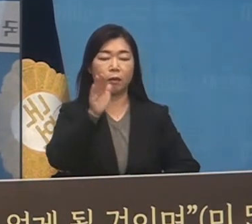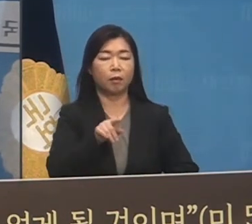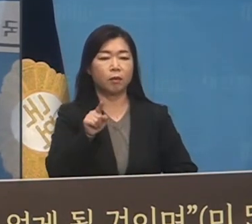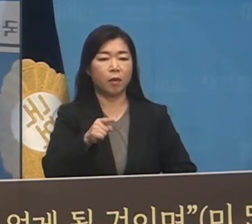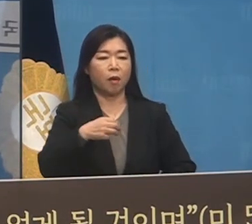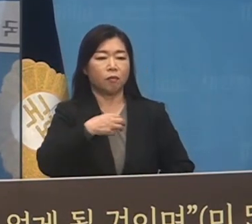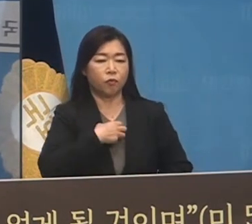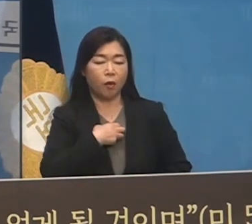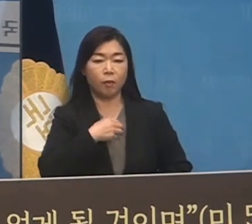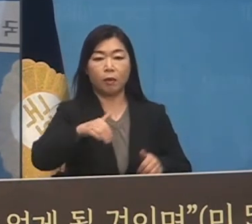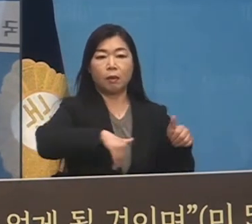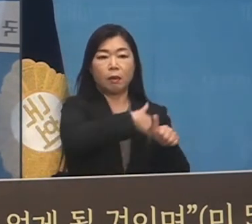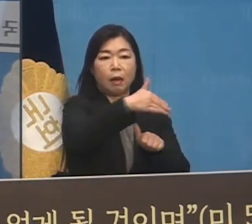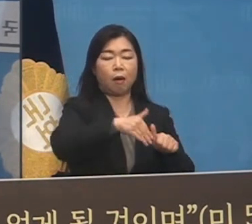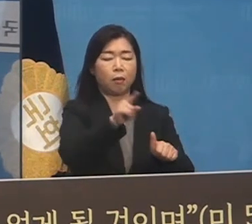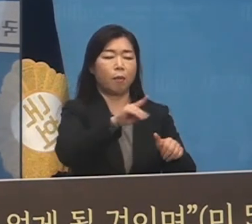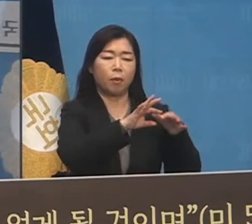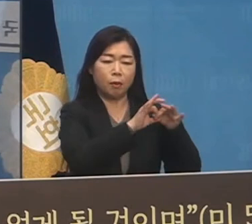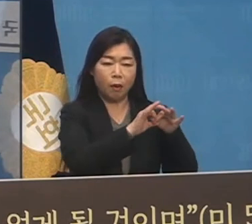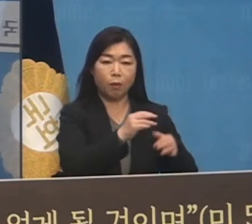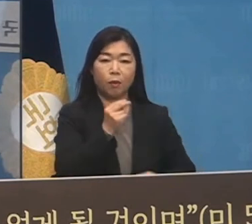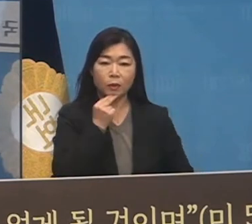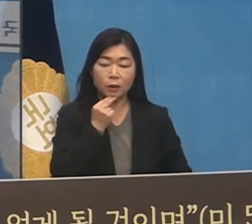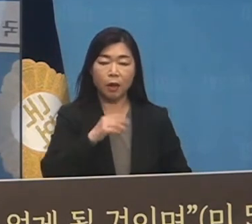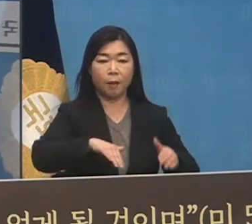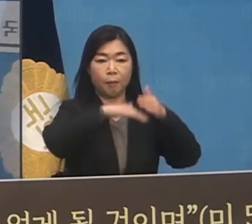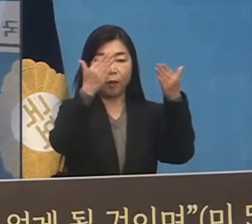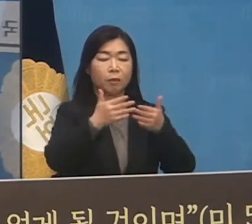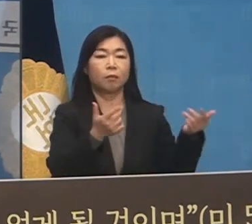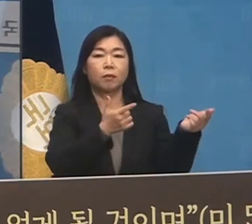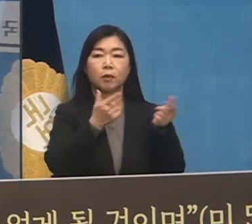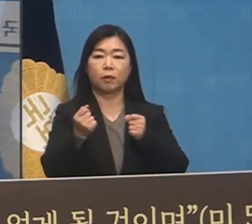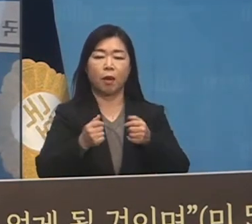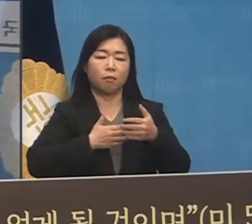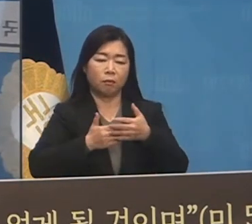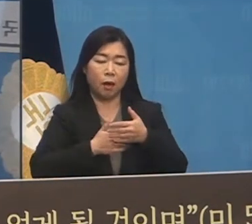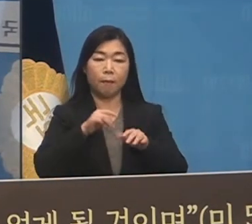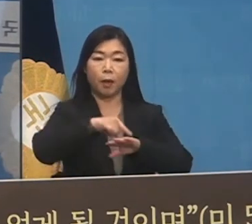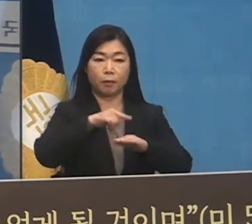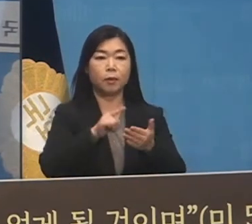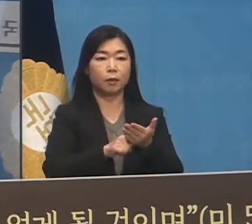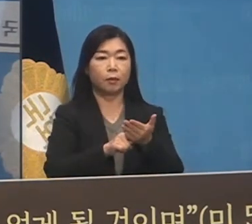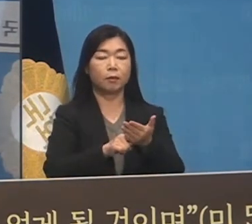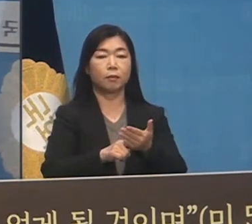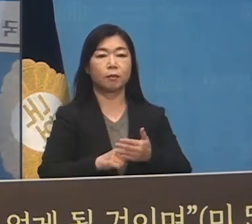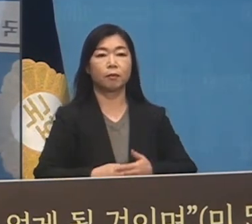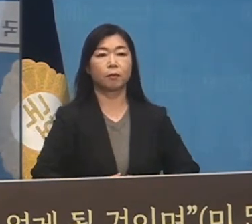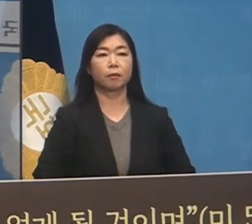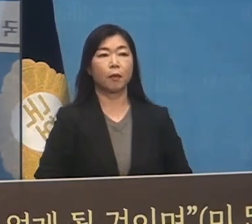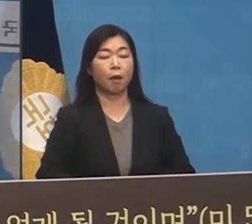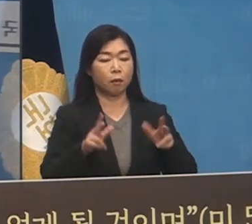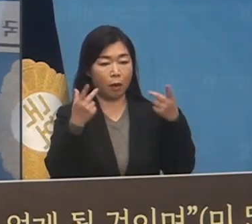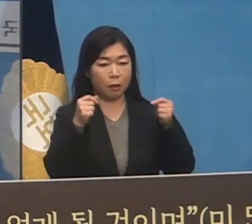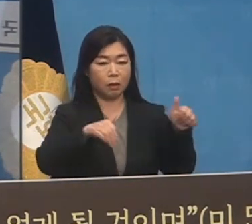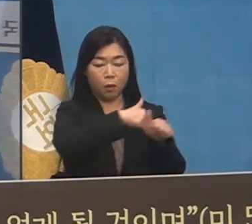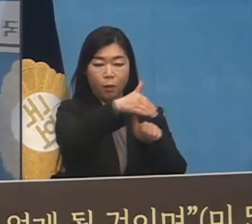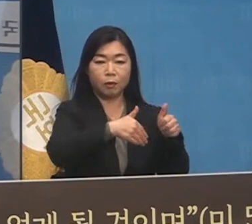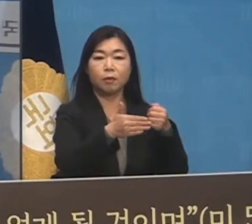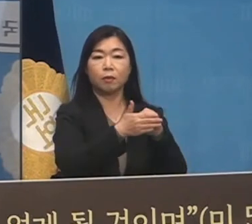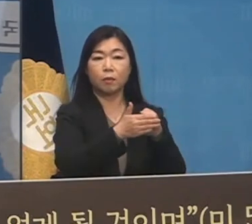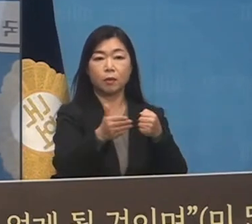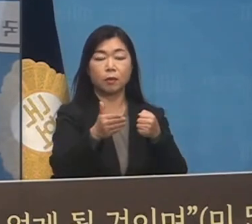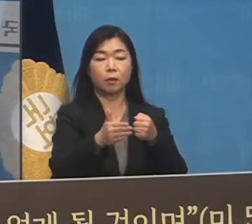그 위중 여부와 관계없이 모두가 불안하다. 이러한